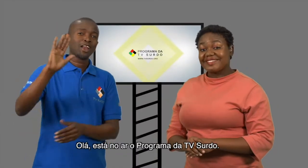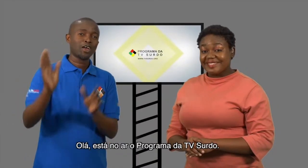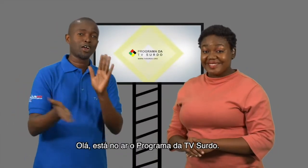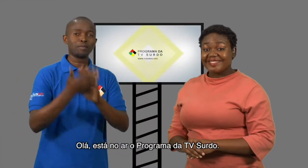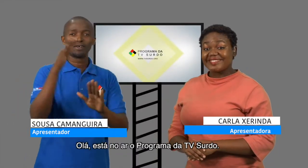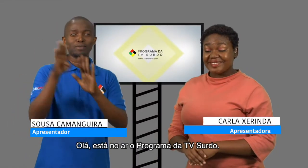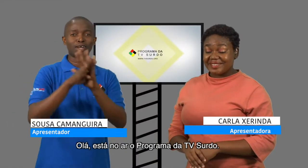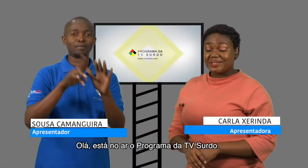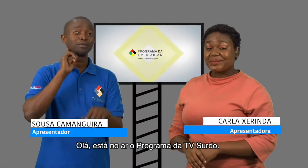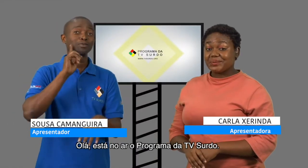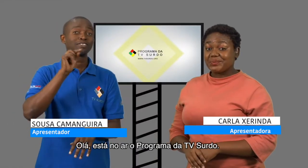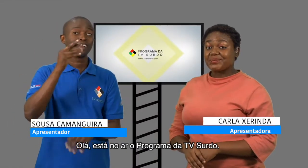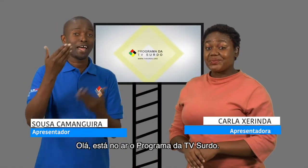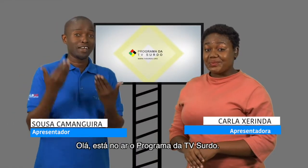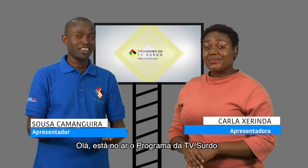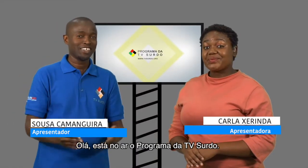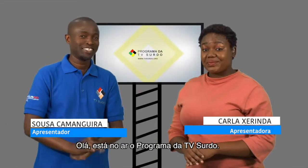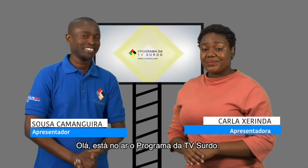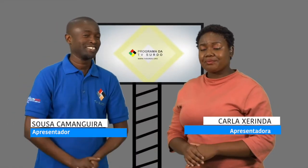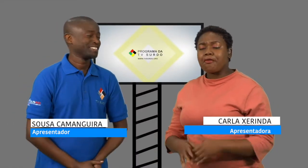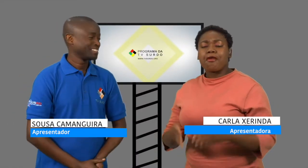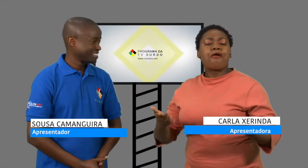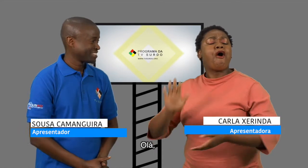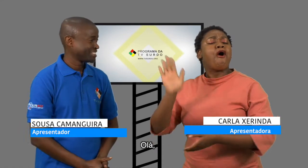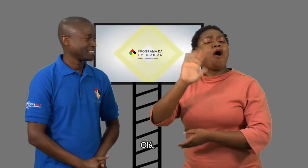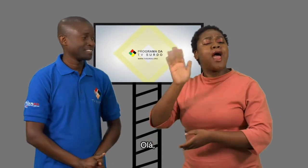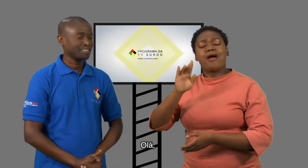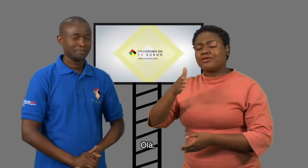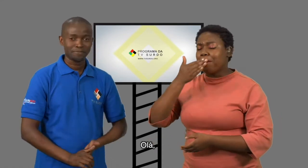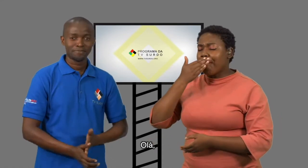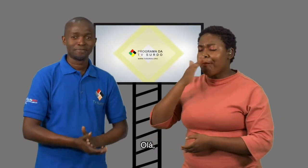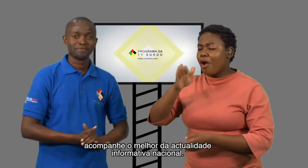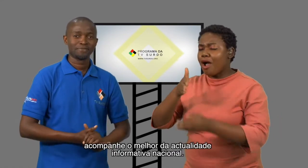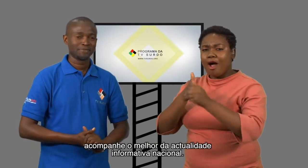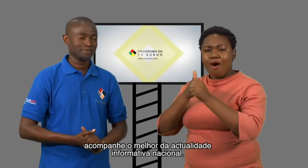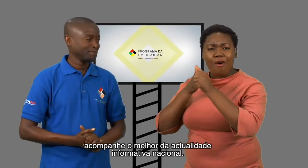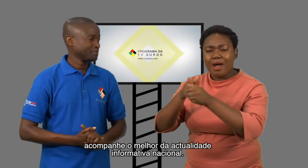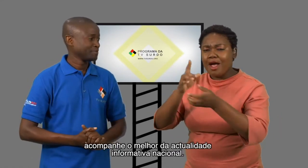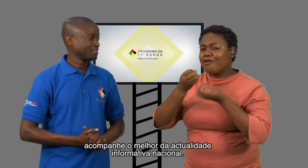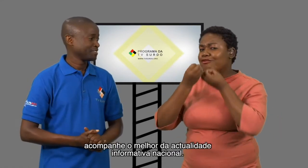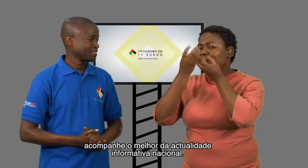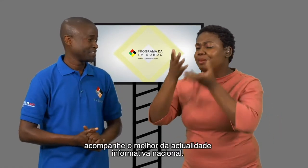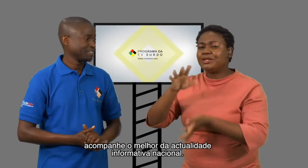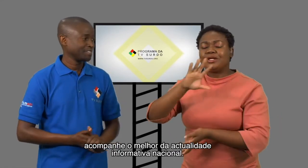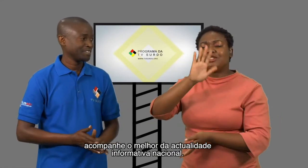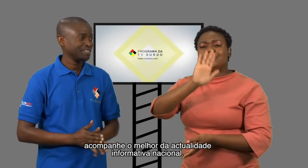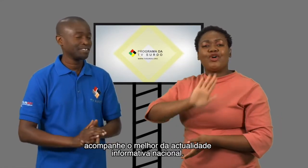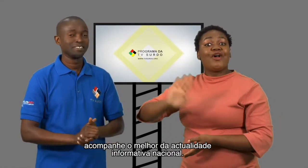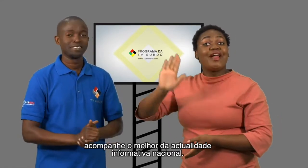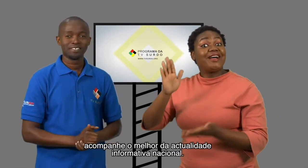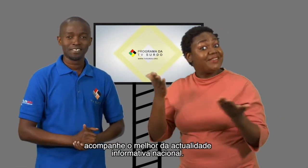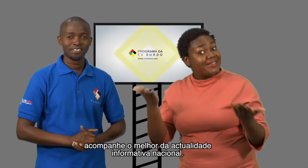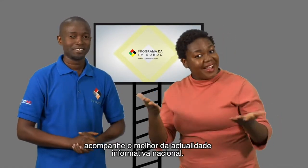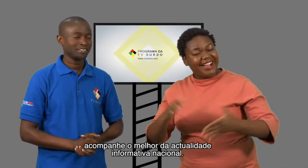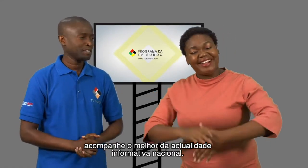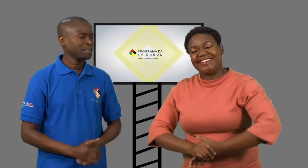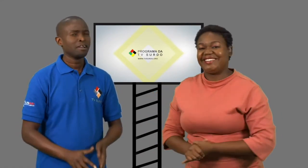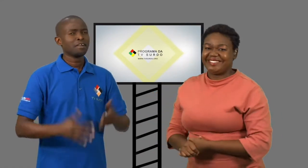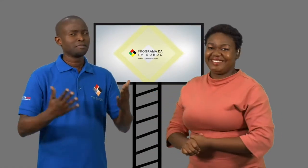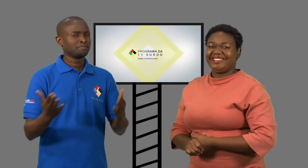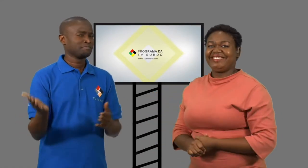Olá, está no ar o programa da TV Surdo. Olá, acompanhe o melhor da atualidade informativa